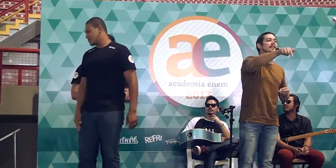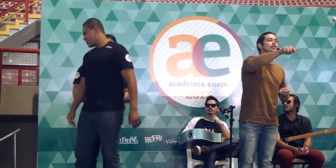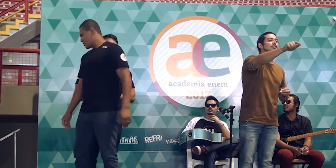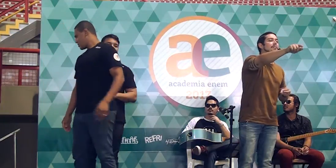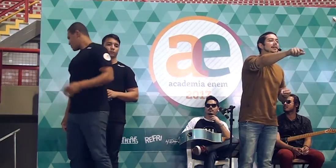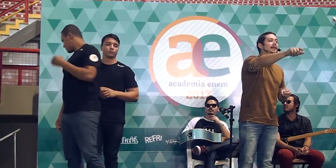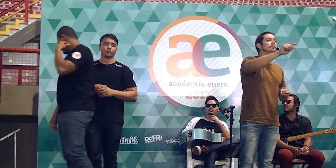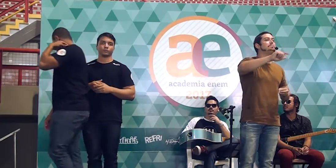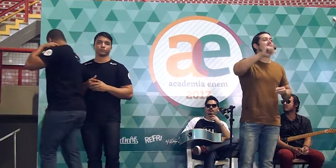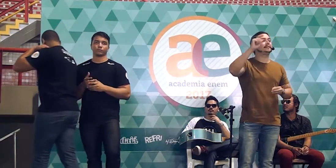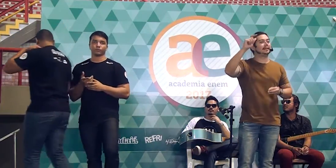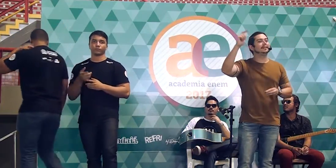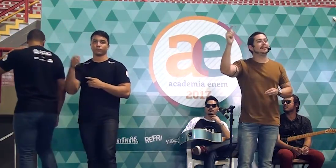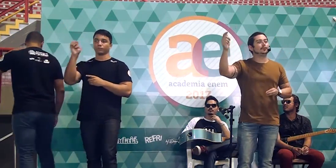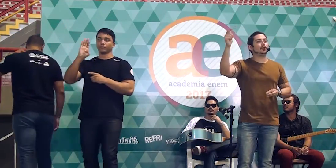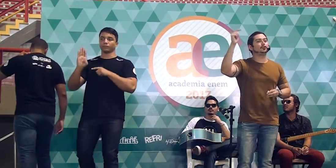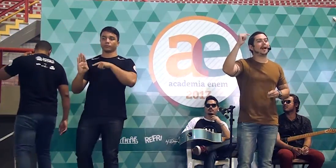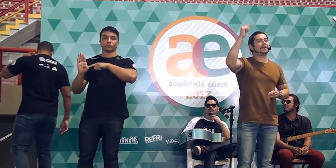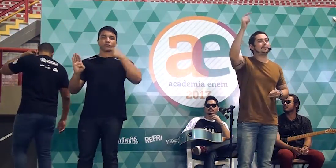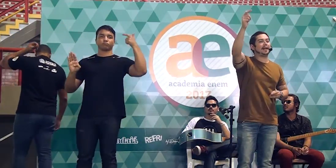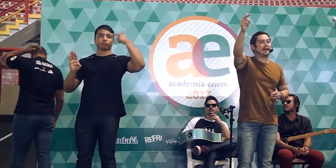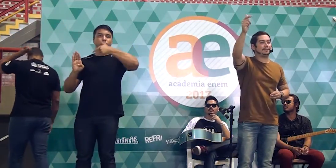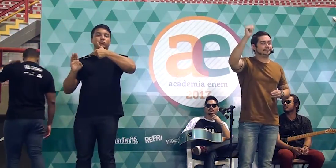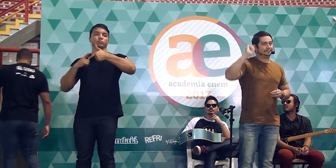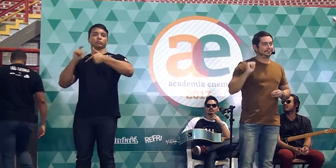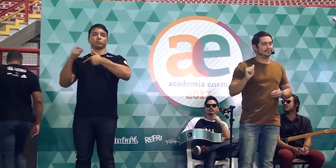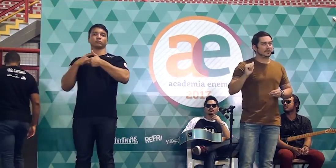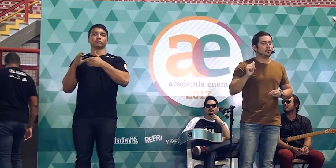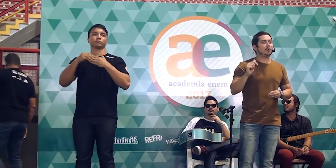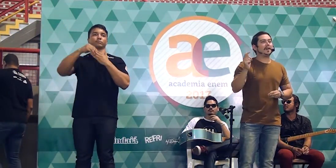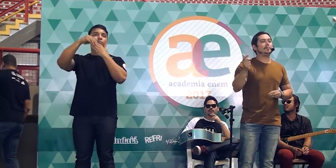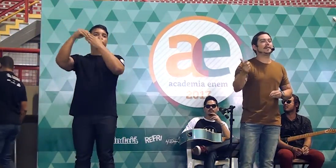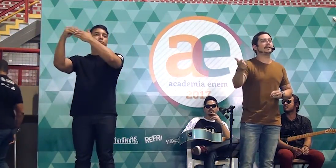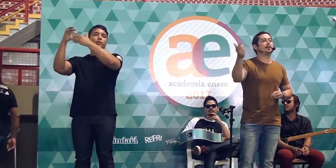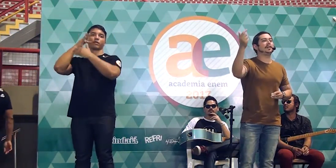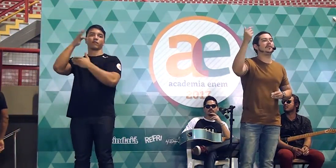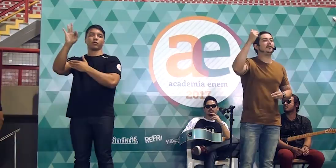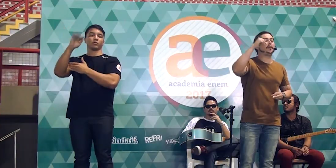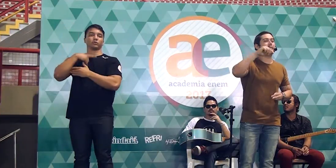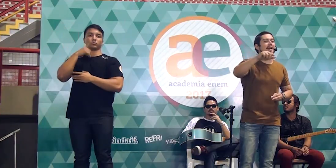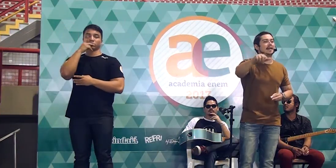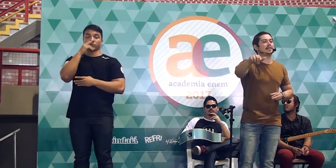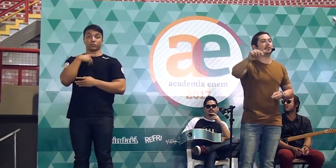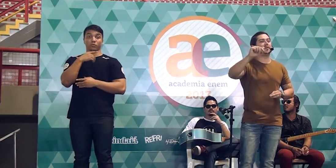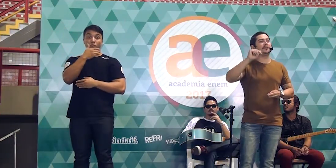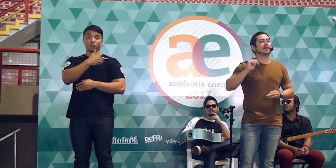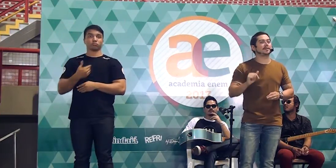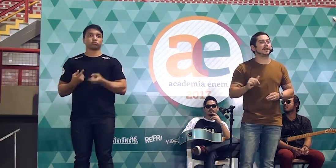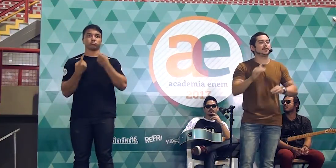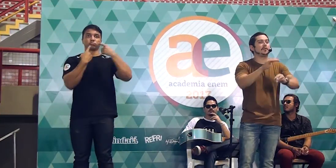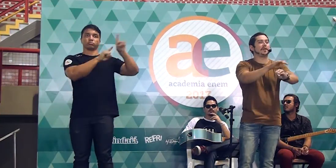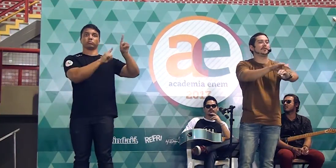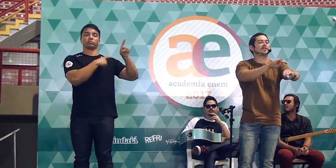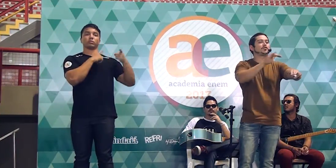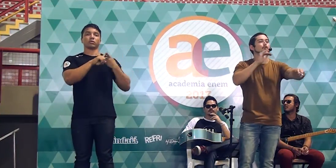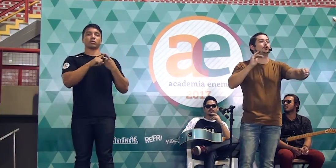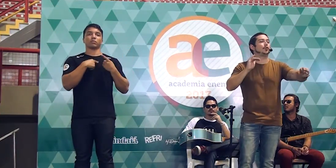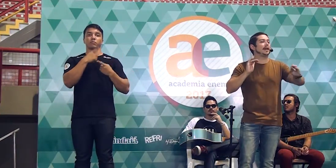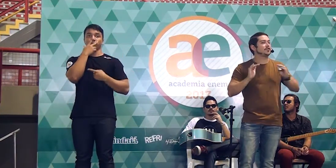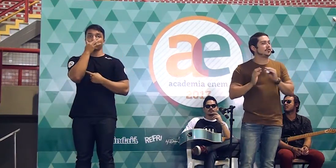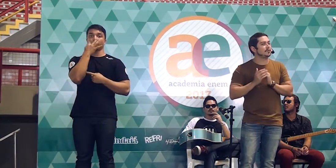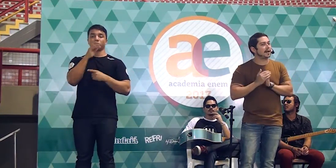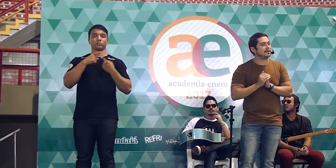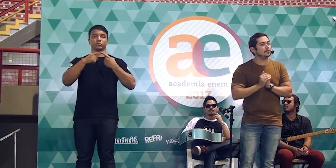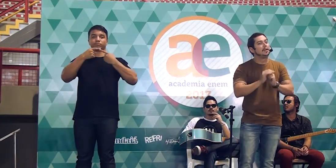governo brasileiro de ter mandado um padre torturado para lá. O governo brasileiro devolveu a ameaça ao governo francês. O governo francês